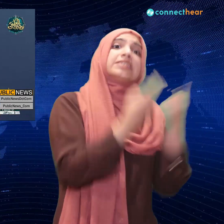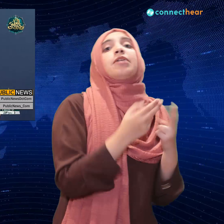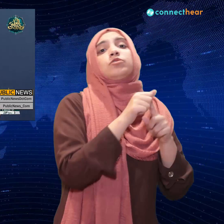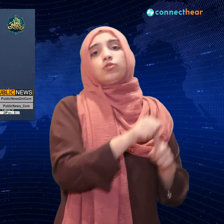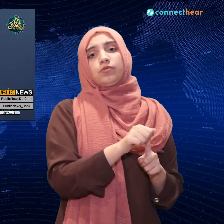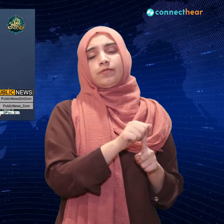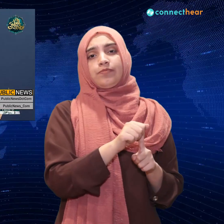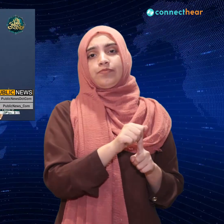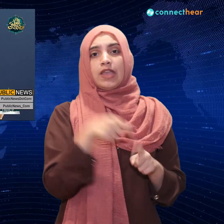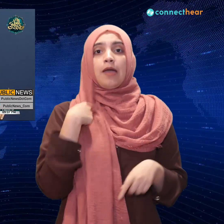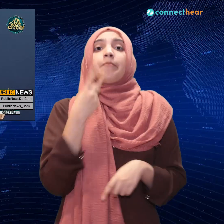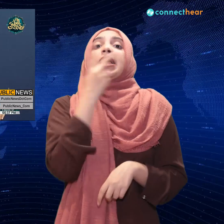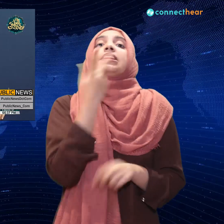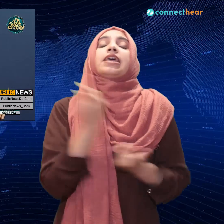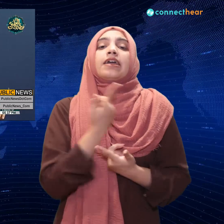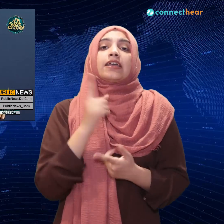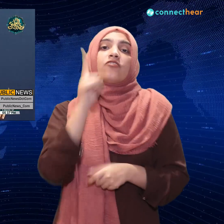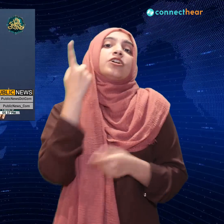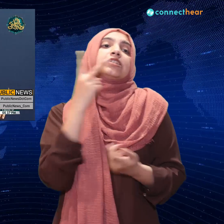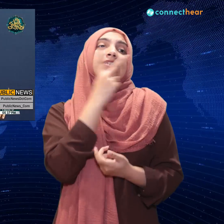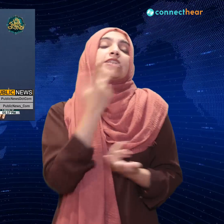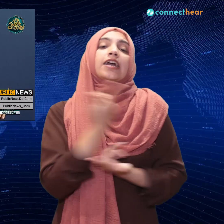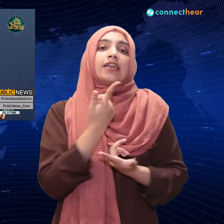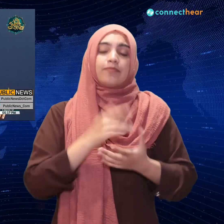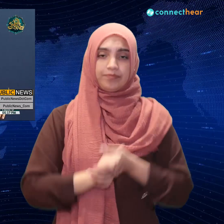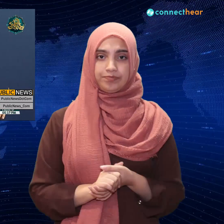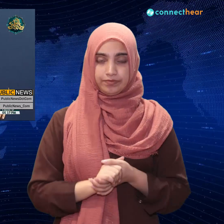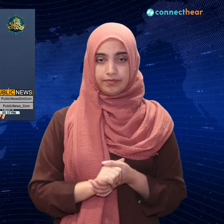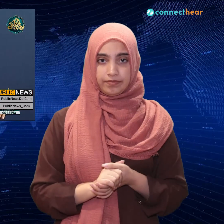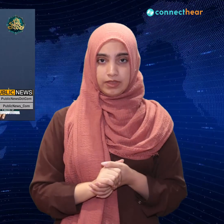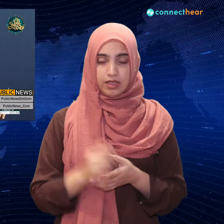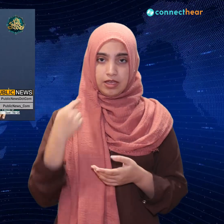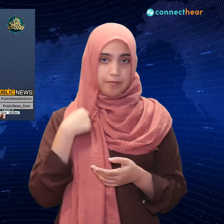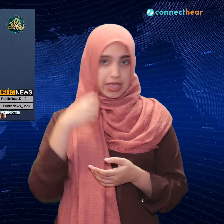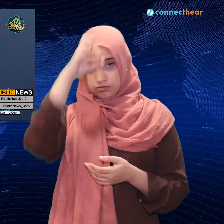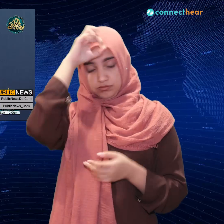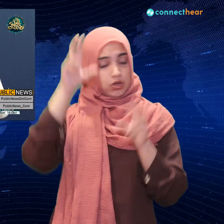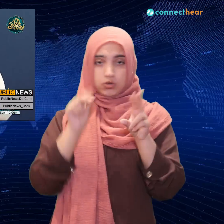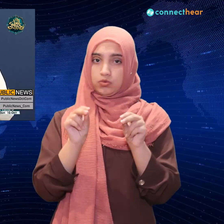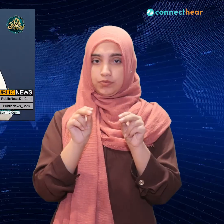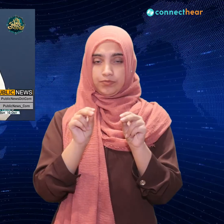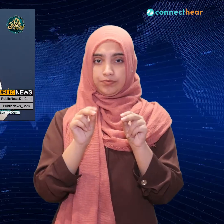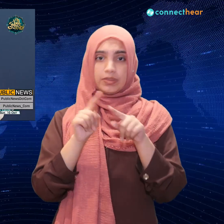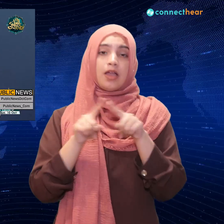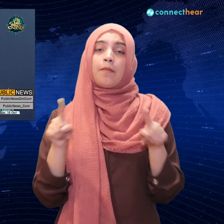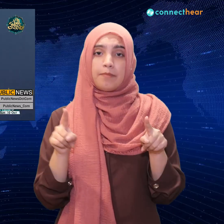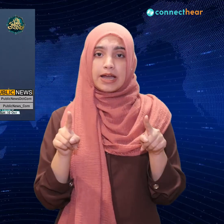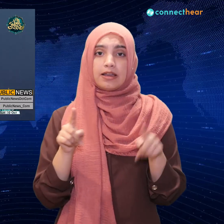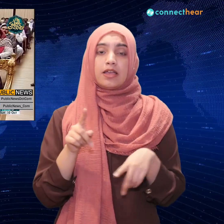تو میں نے جو دیکھا سب سے پہلے کیا چیز کہ یہ فینومینا کیا تھا. میں کوئی اسکالر نہیں ہوں. سب سے